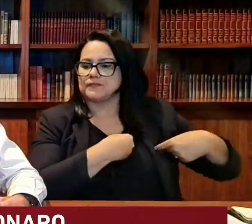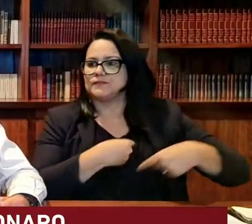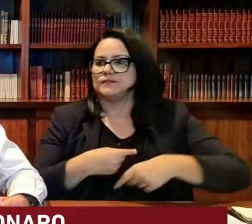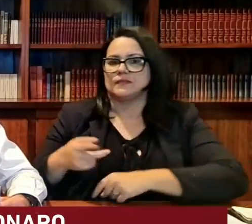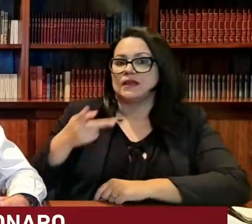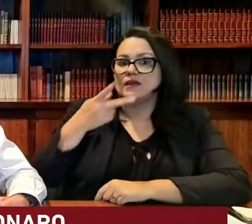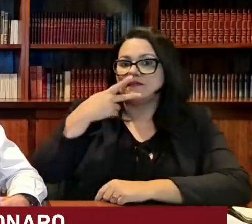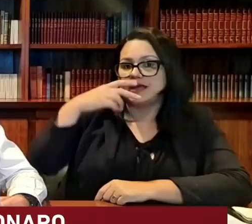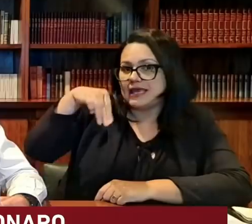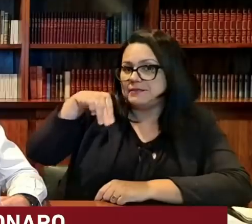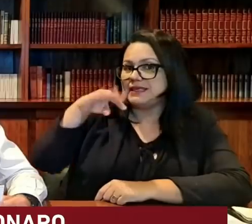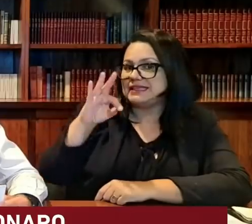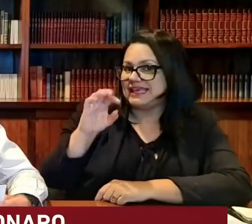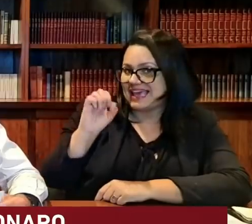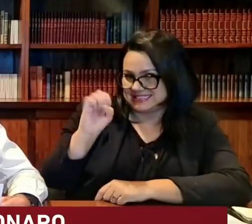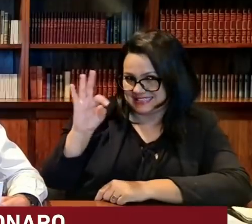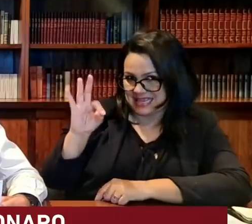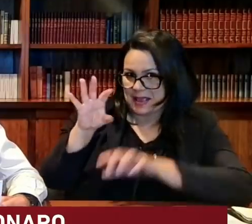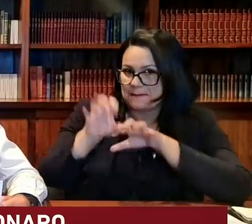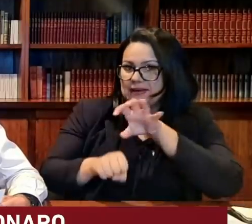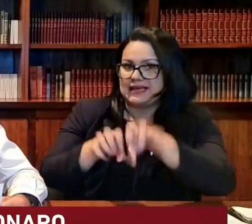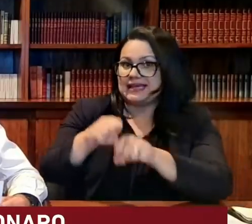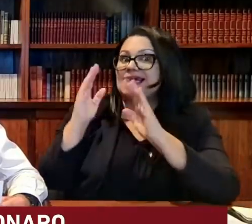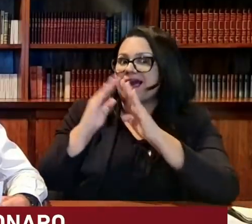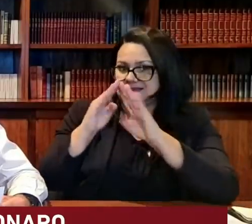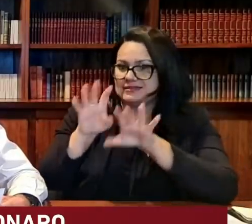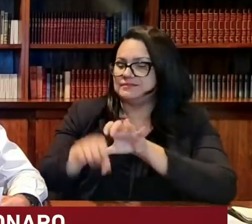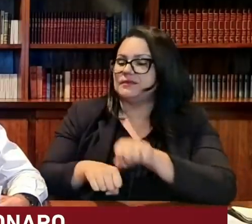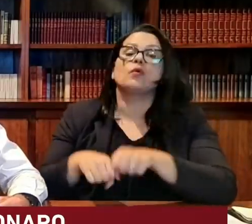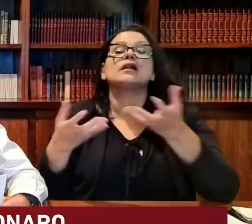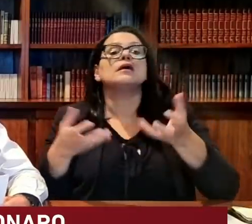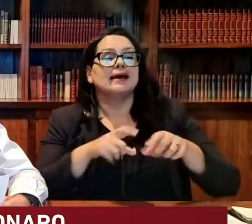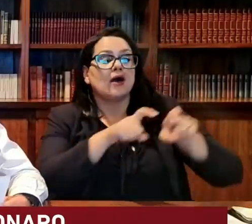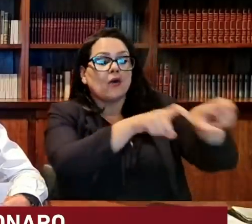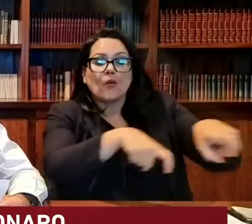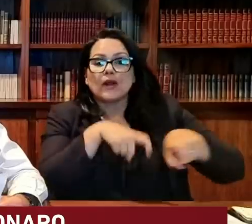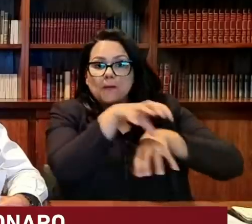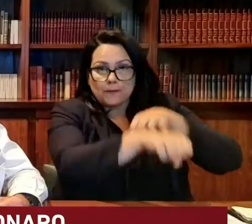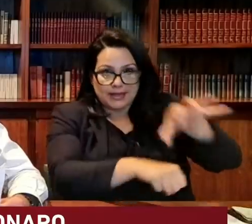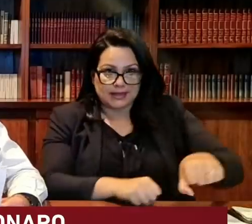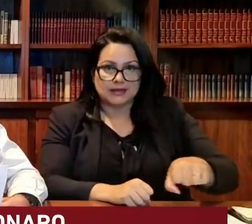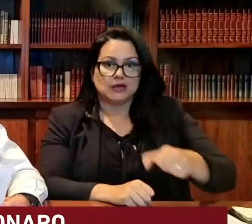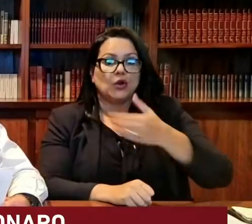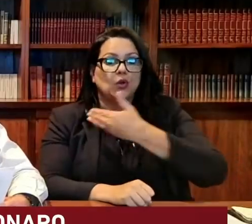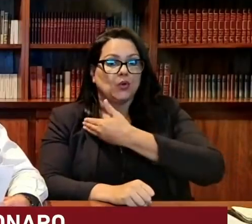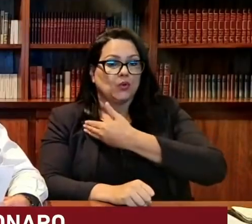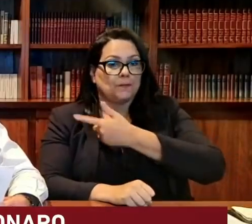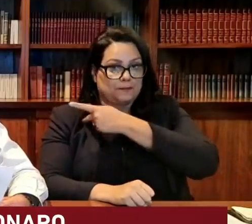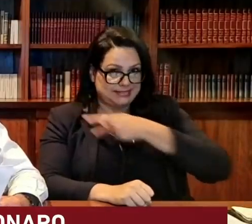de casas, né? Rapidamente, invasões de propriedades rurais. No governo Fernando Henrique